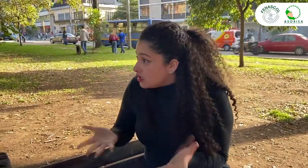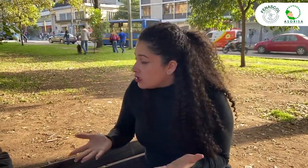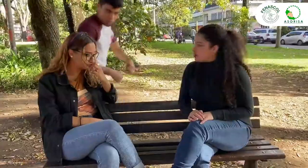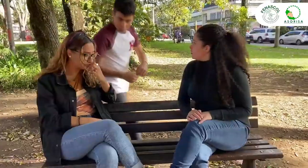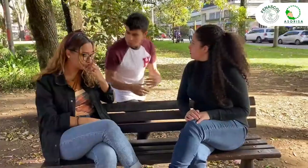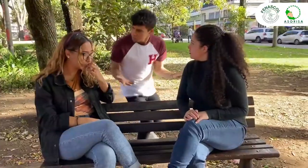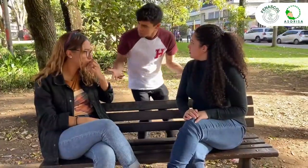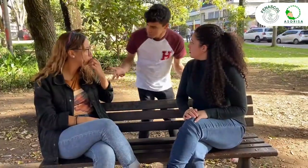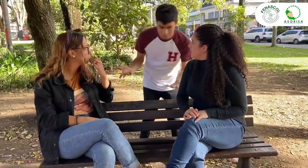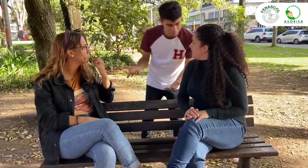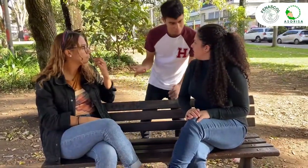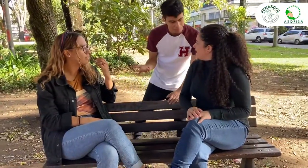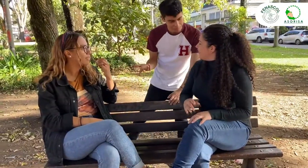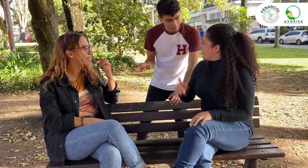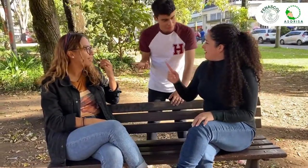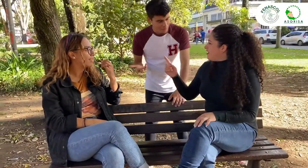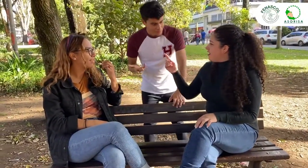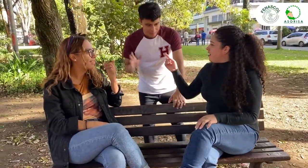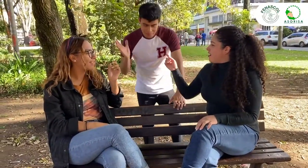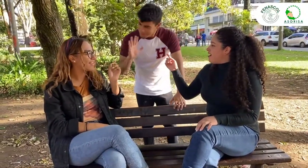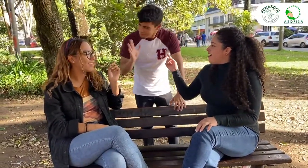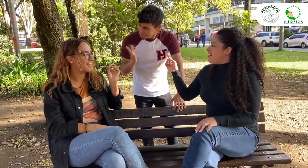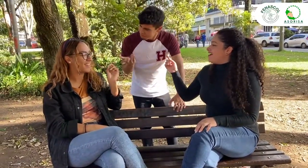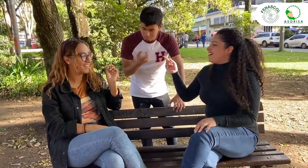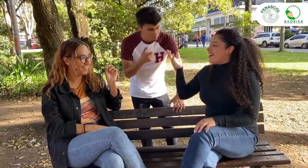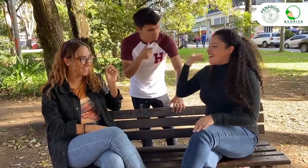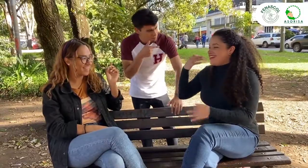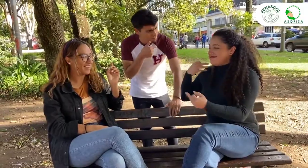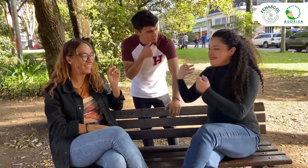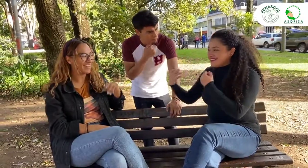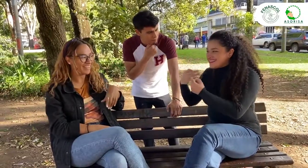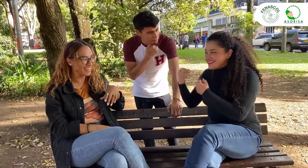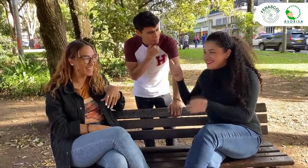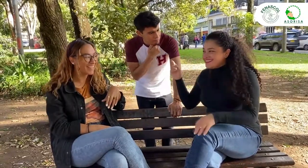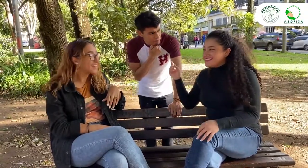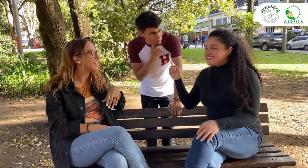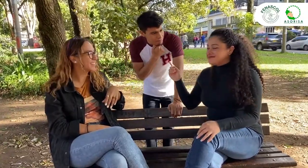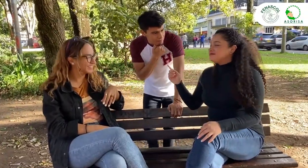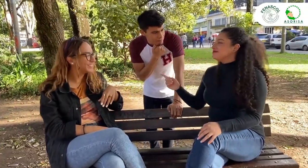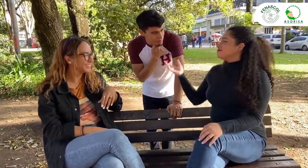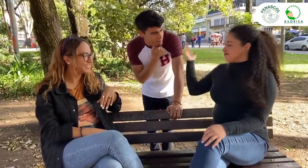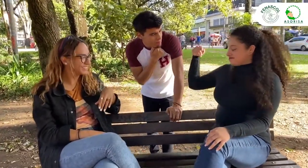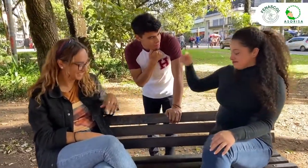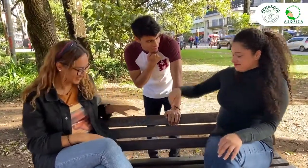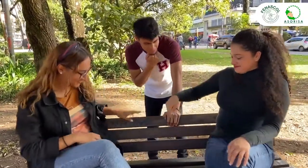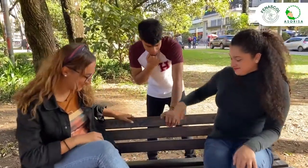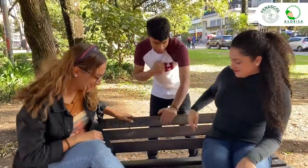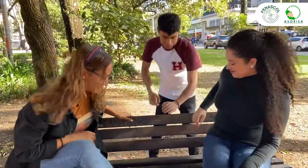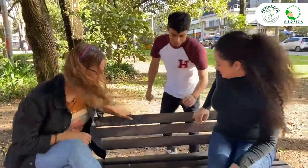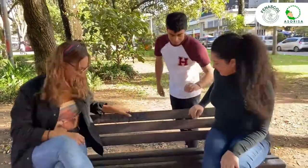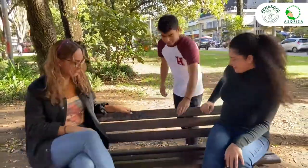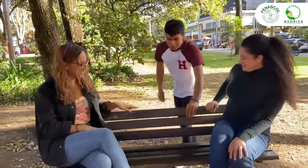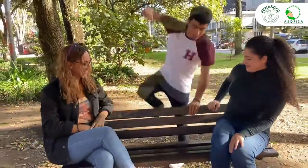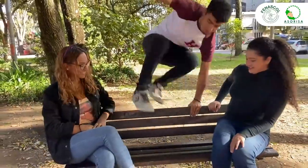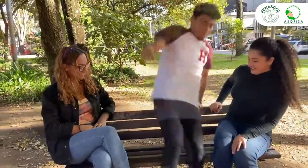el hola él sí sabe antes nos explica sobre el tema ven acá